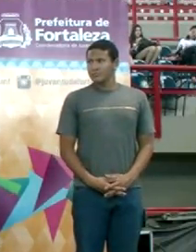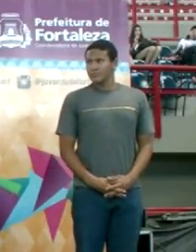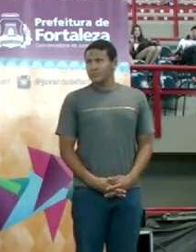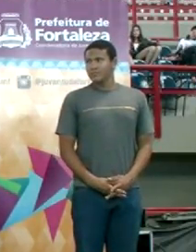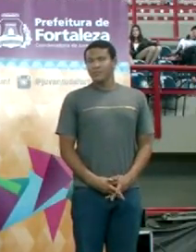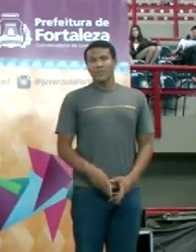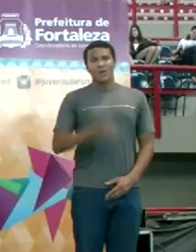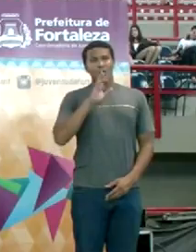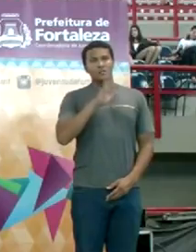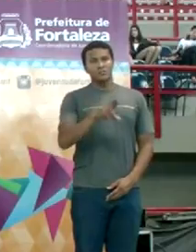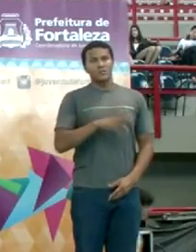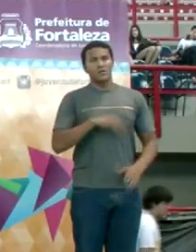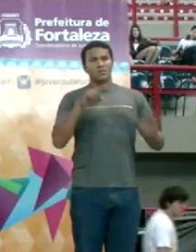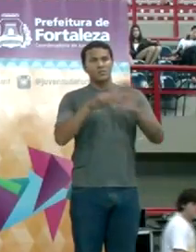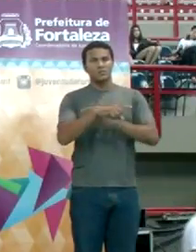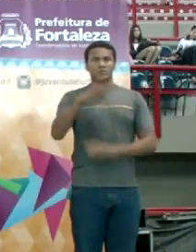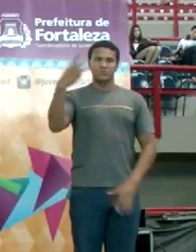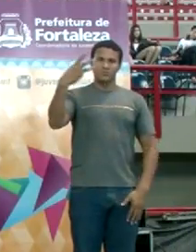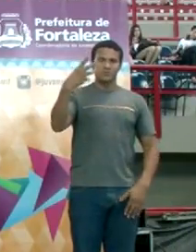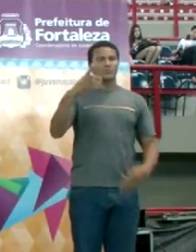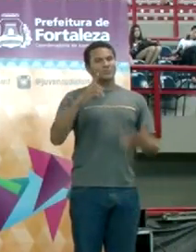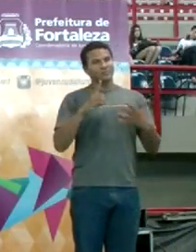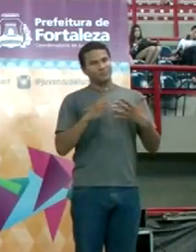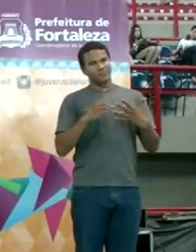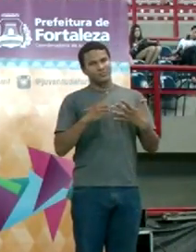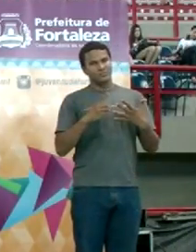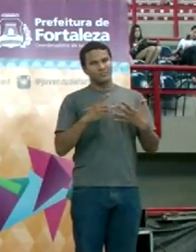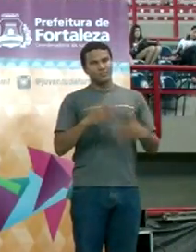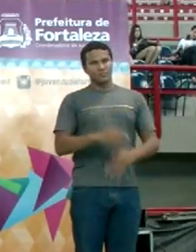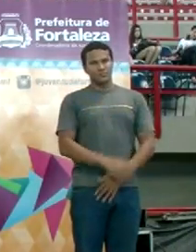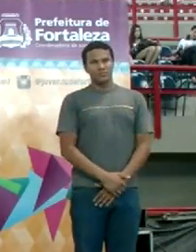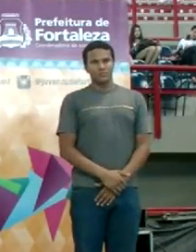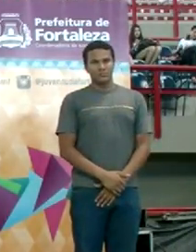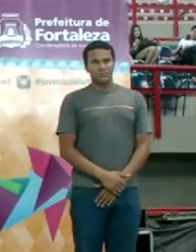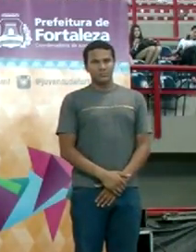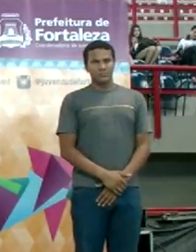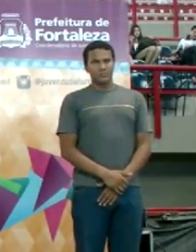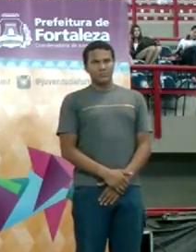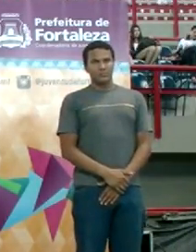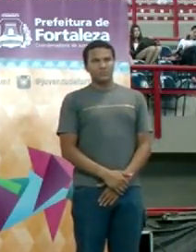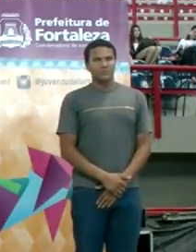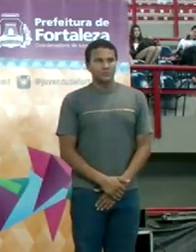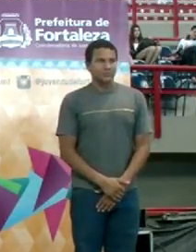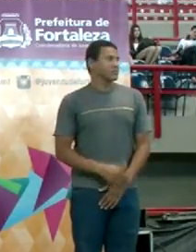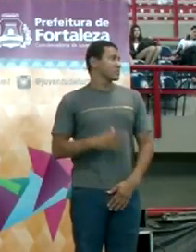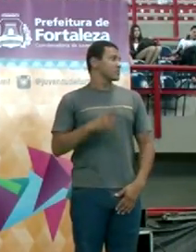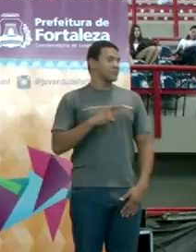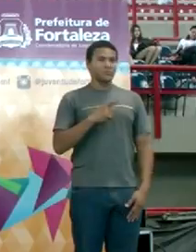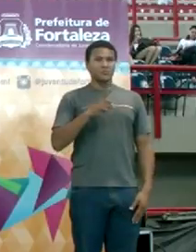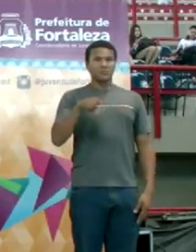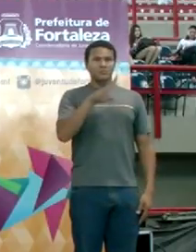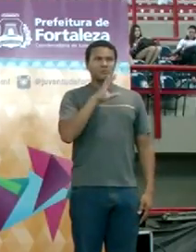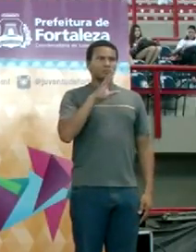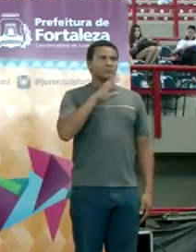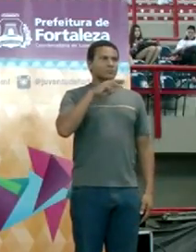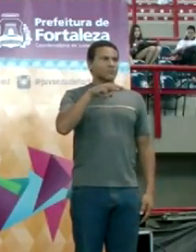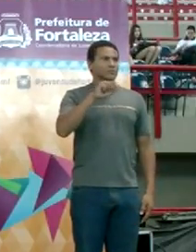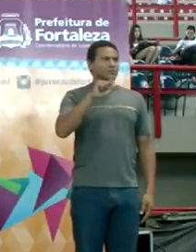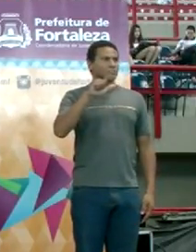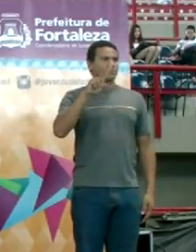resposta da terceira questão dedilhada. Vamos agora para a habilidade 6. Vocês já ouviram falar das